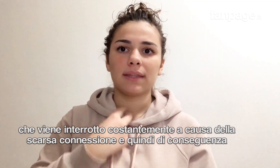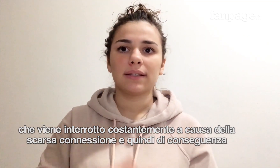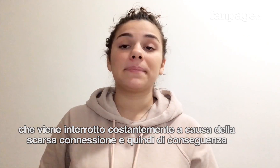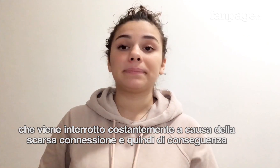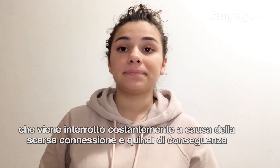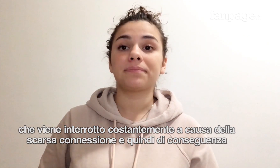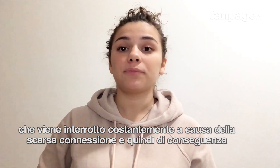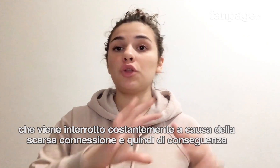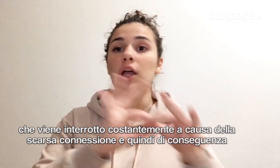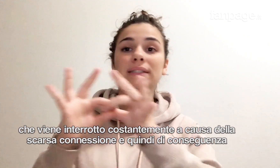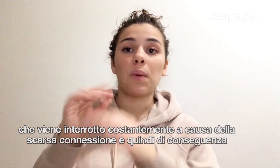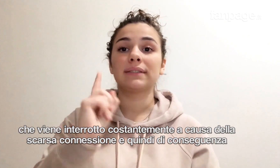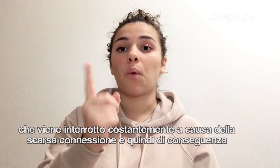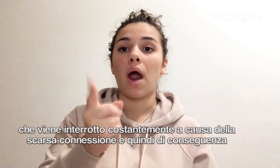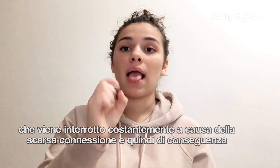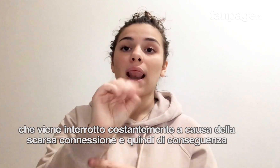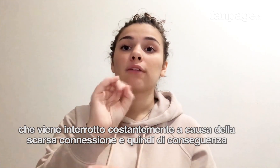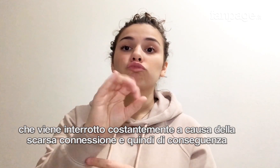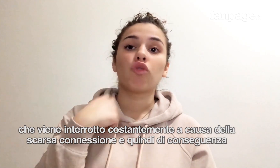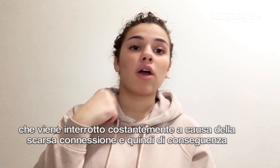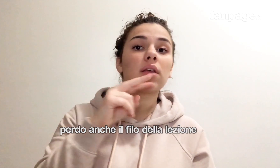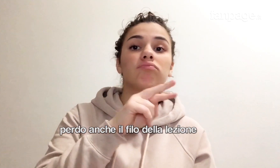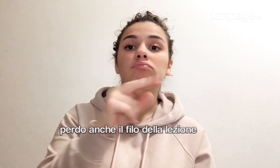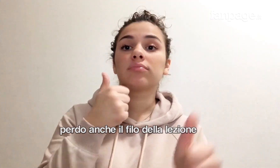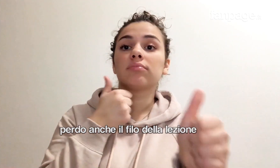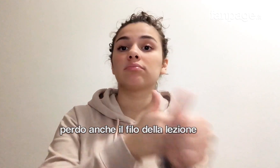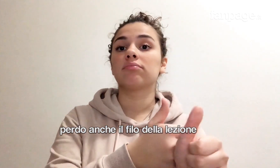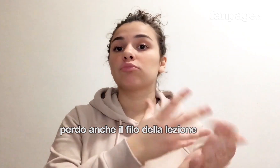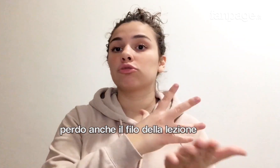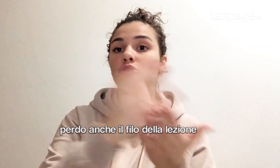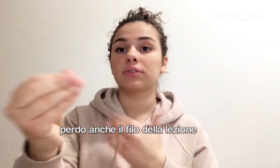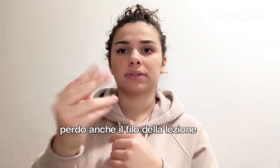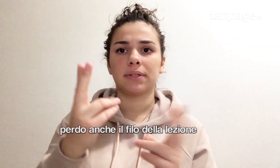E quindi, di conseguenza, perdo anche il filo della lezione.